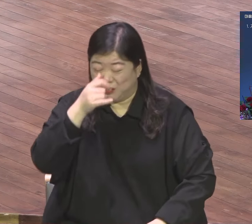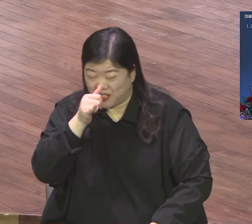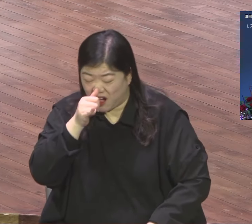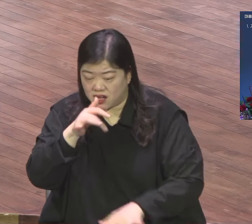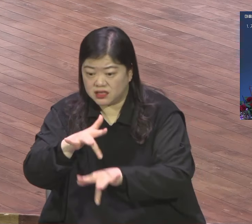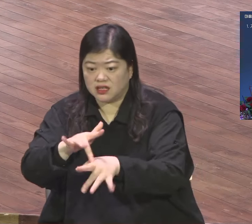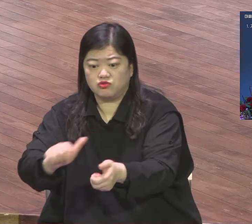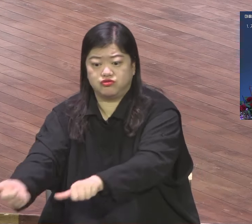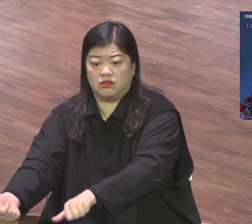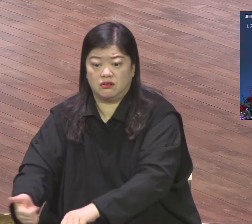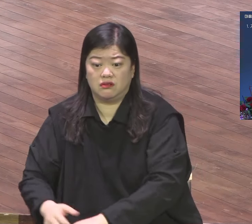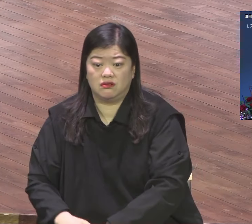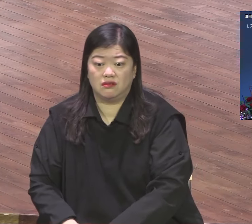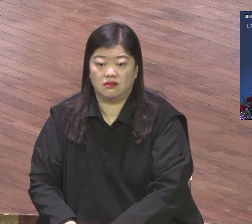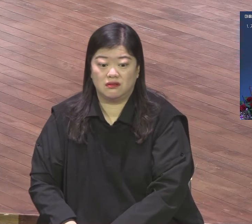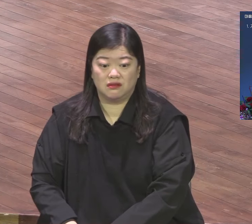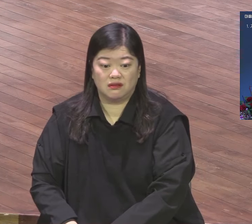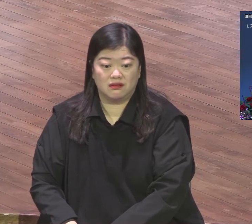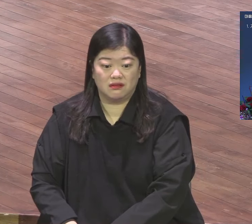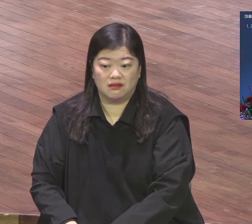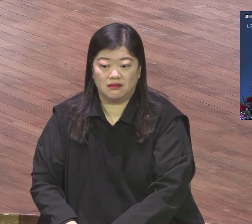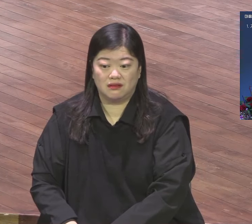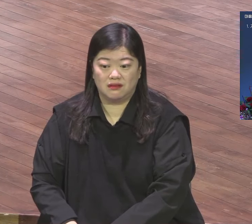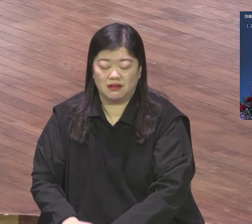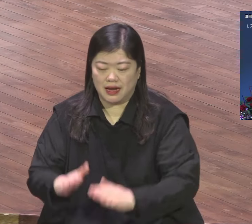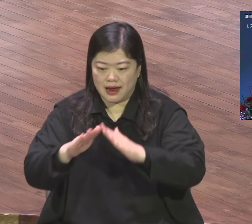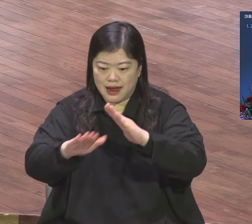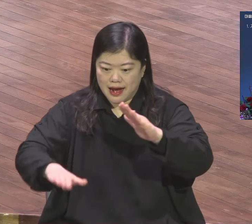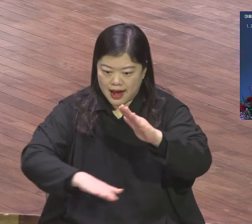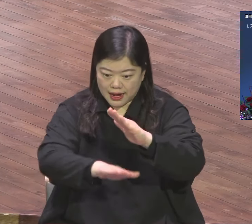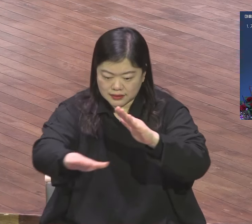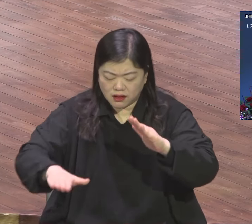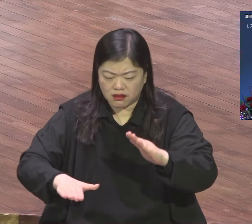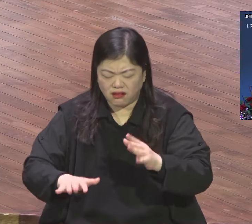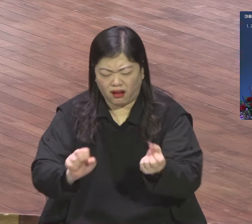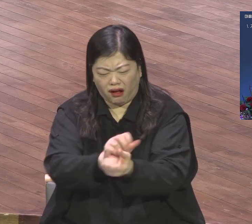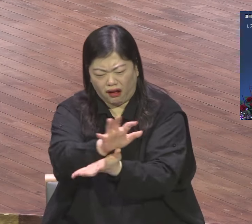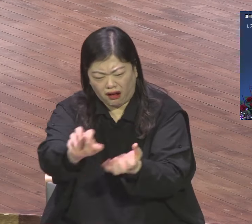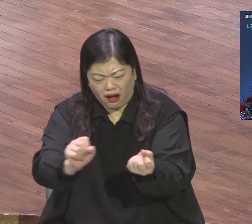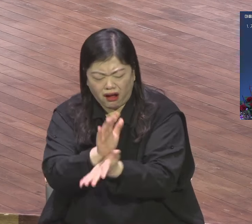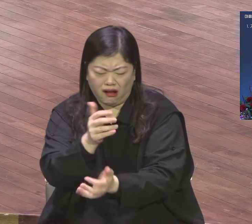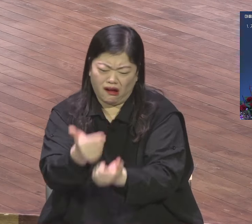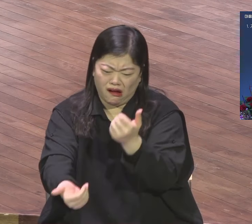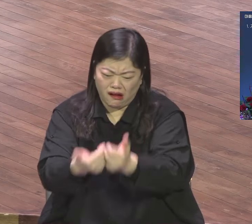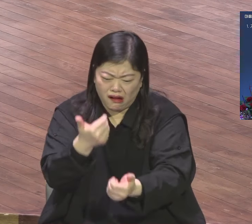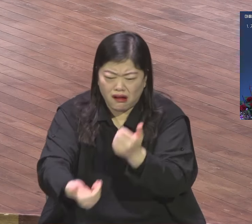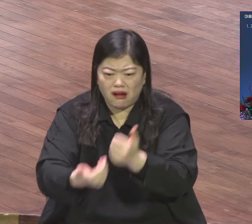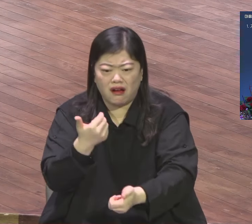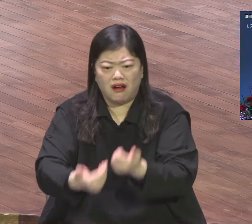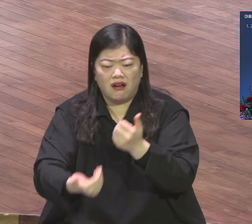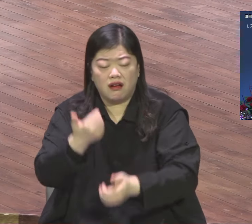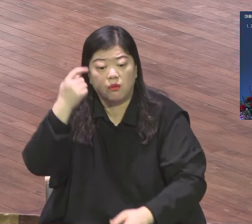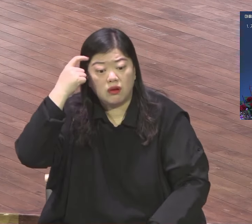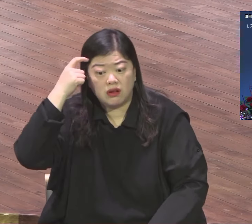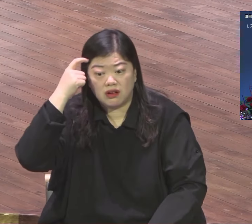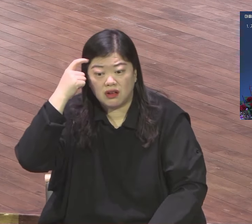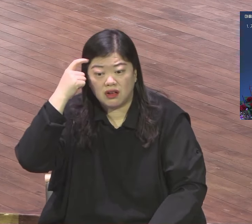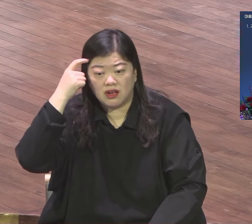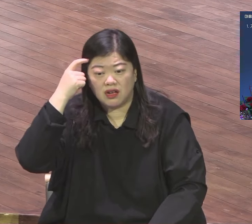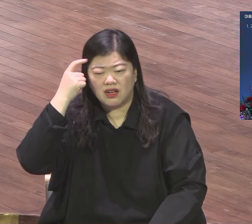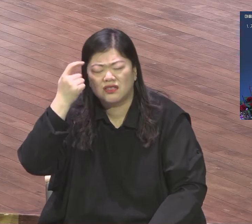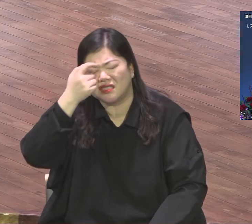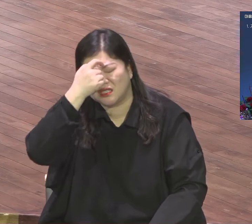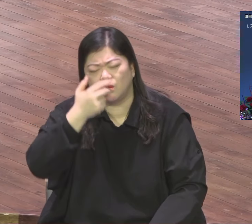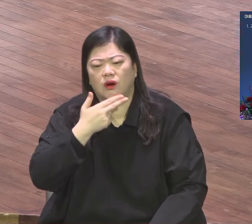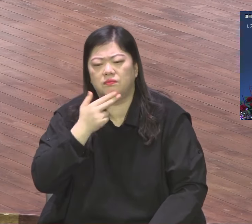초상집이고. 왜 가정이 화목하지 않습니까? 왜 싸웁니까? 왜 분쟁합니까? 왜 갈등합니까? 기도하지